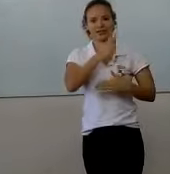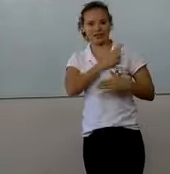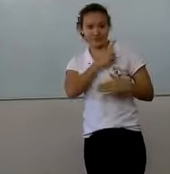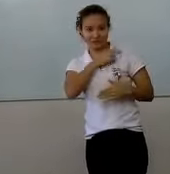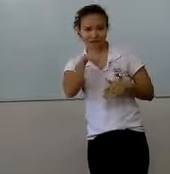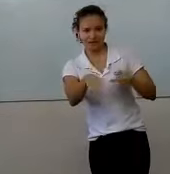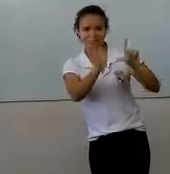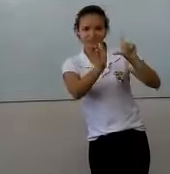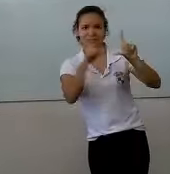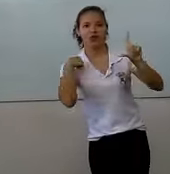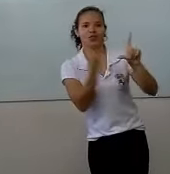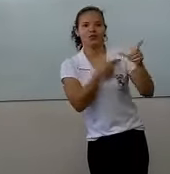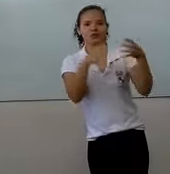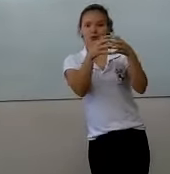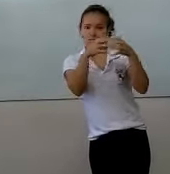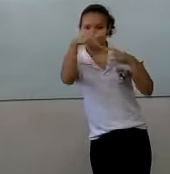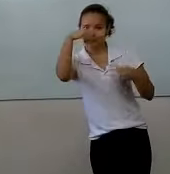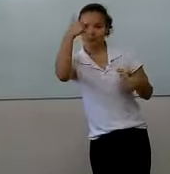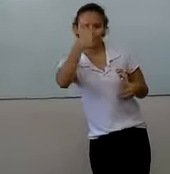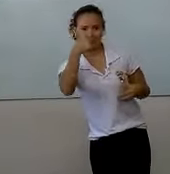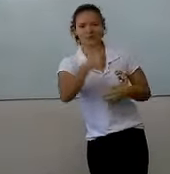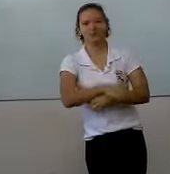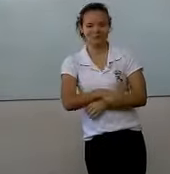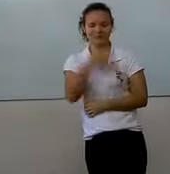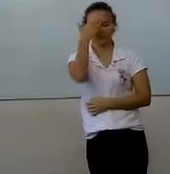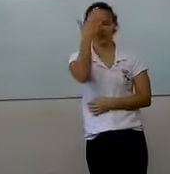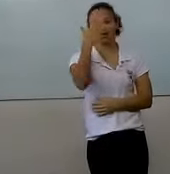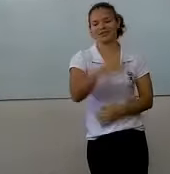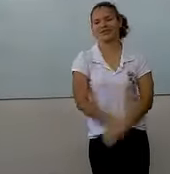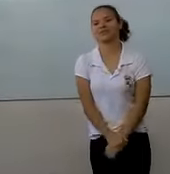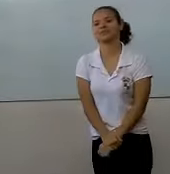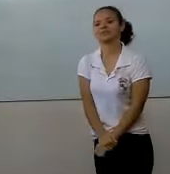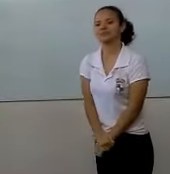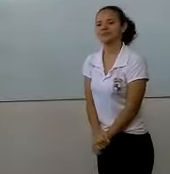Muito obrigada ao FAC, os diretores do livro, o grupo. Agradeço muito. Muito obrigada.